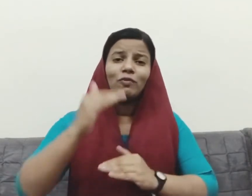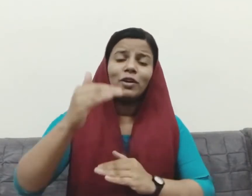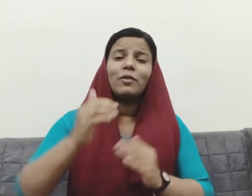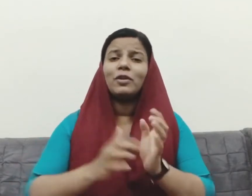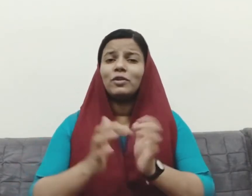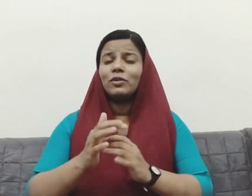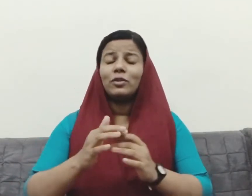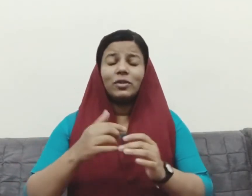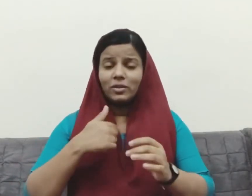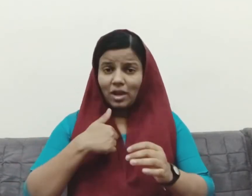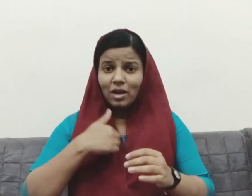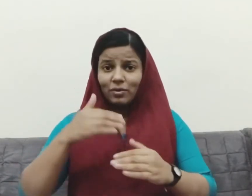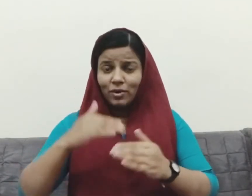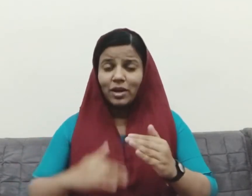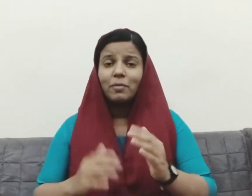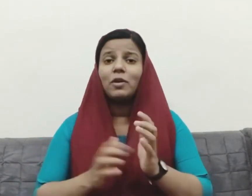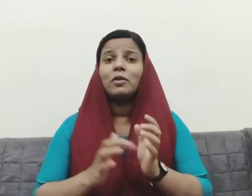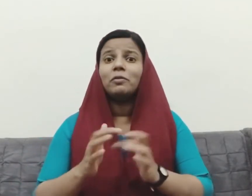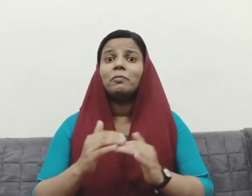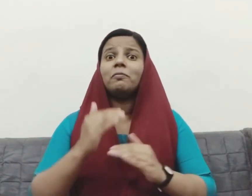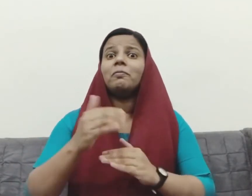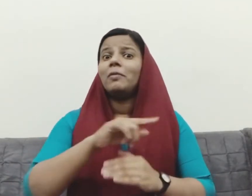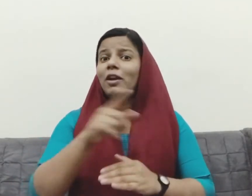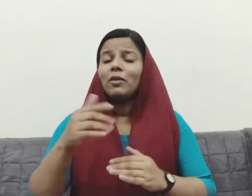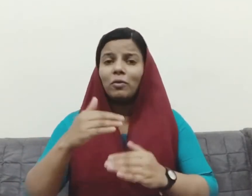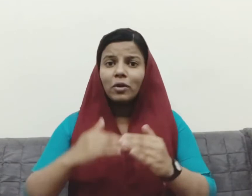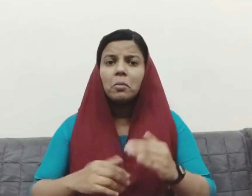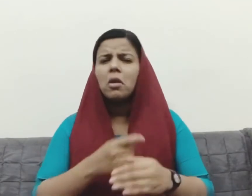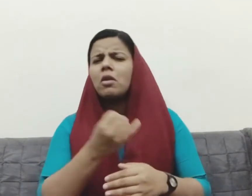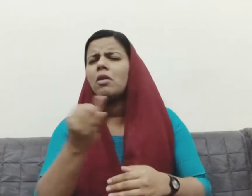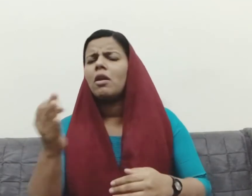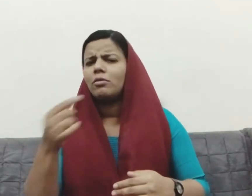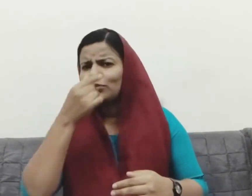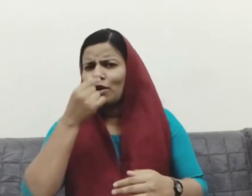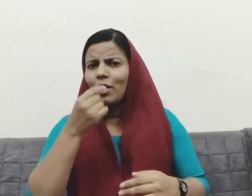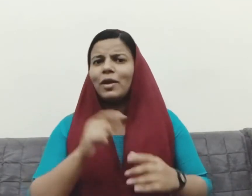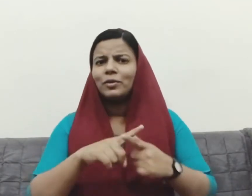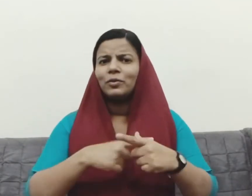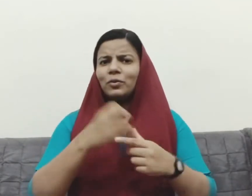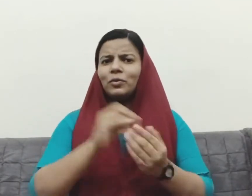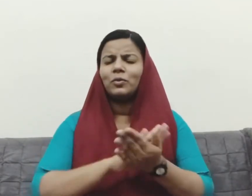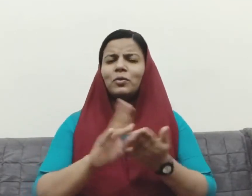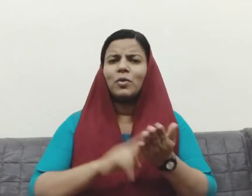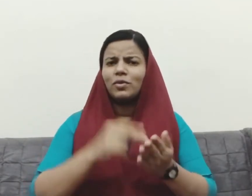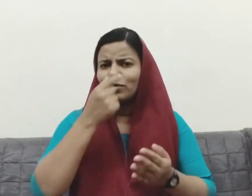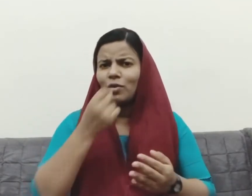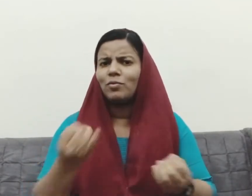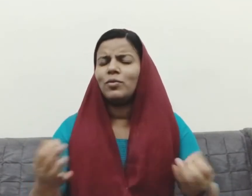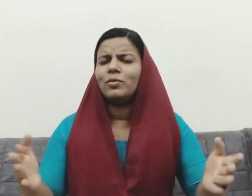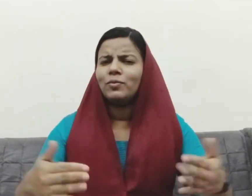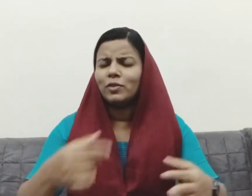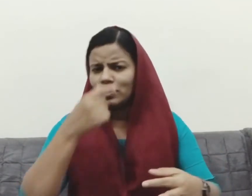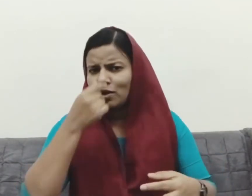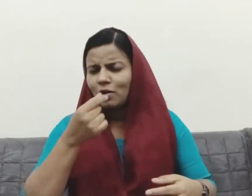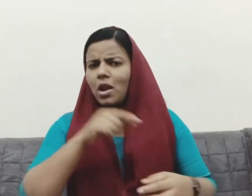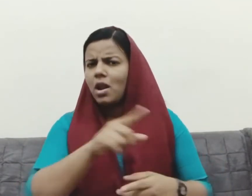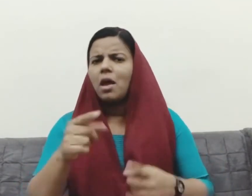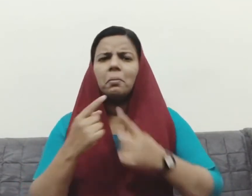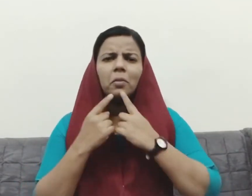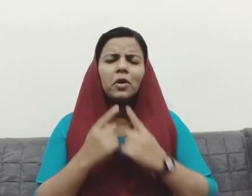ഞാനോ കുറയണം, അവൻ വളരണം. തൻ്റെ മുമ്പിൽ നിൽക്കുന്ന ഓരോരുത്തരോടും താൻ സ്നാനപ്പെടുത്തിക്കൊണ്ടിരിക്കുക, അപ്പുറത്തെ യേശു സ്നാനപ്പെടുത്തിക്കൊണ്ടിരിക്കുക, തൻ്റെ മുമ്പിൽ നിൽക്കുന്നവരോട്